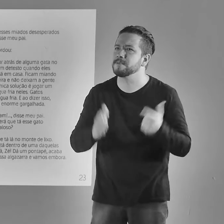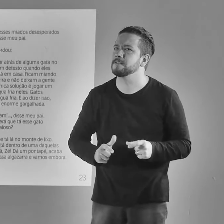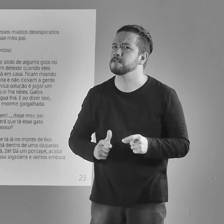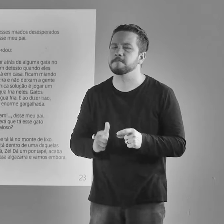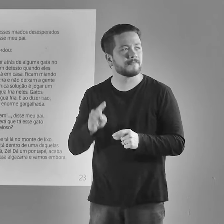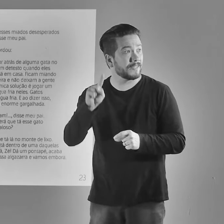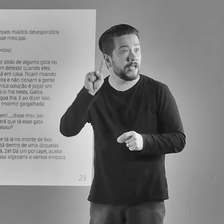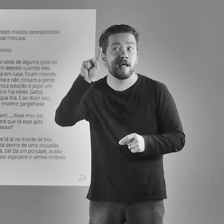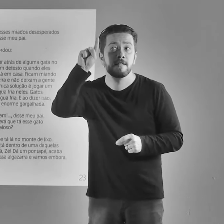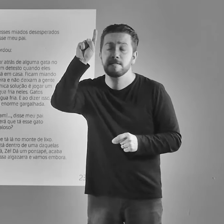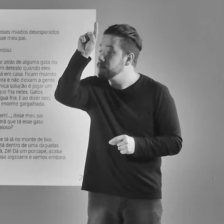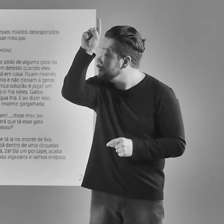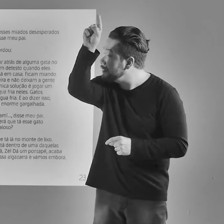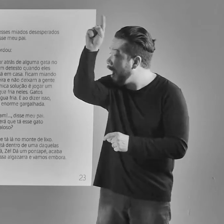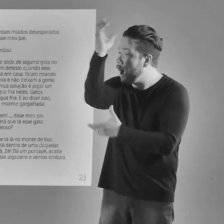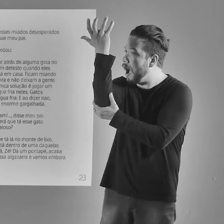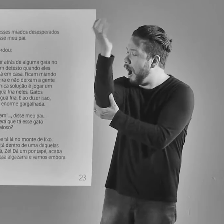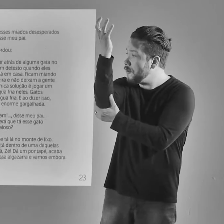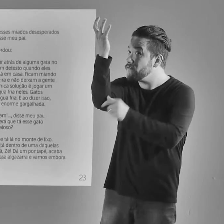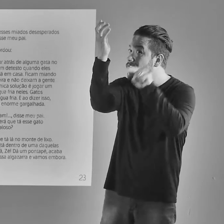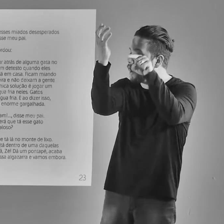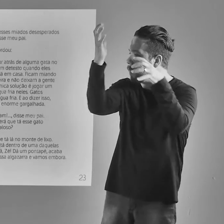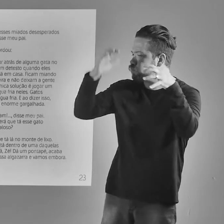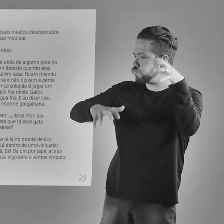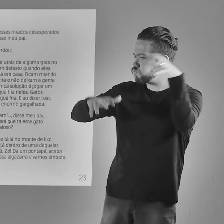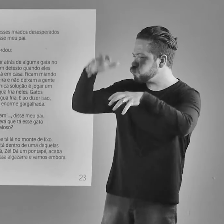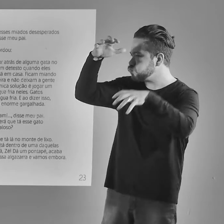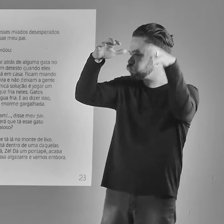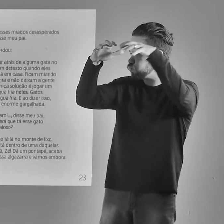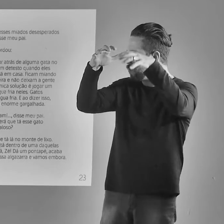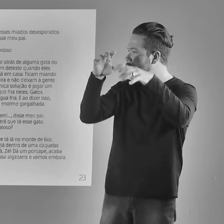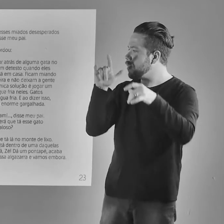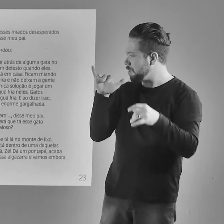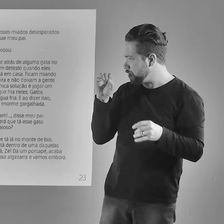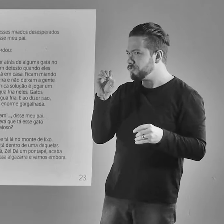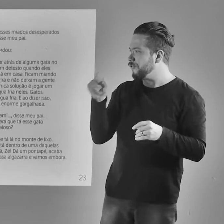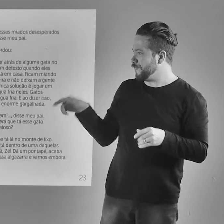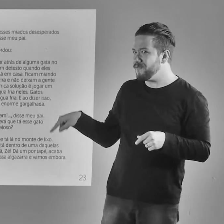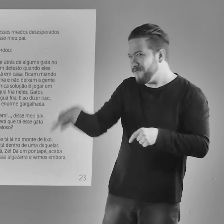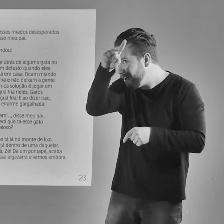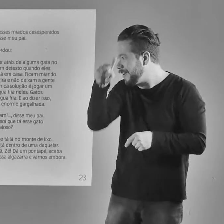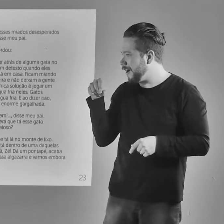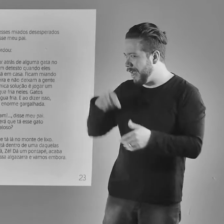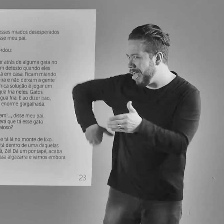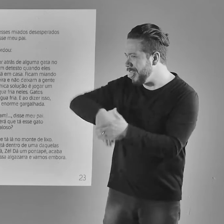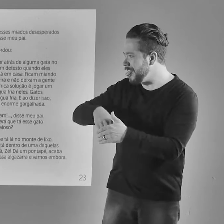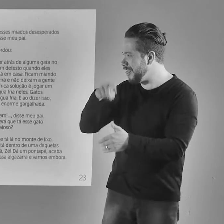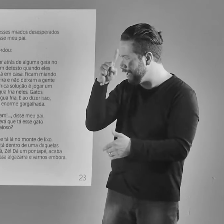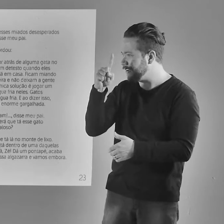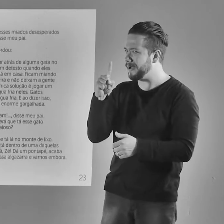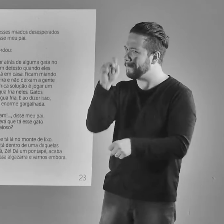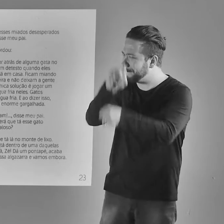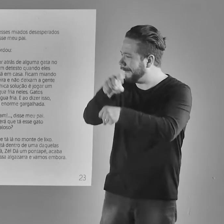monte de lixo. Vai ver que está numa daquelas caixas. Vai lá, Zé. Dá logo um pontapé, acaba com